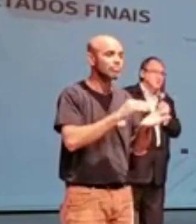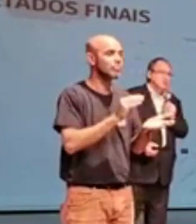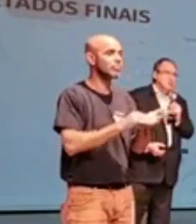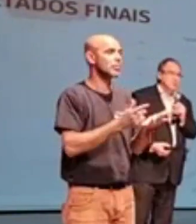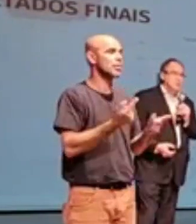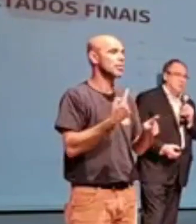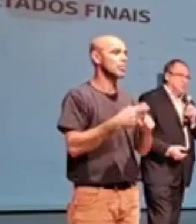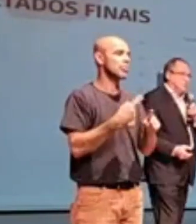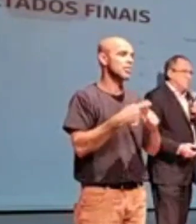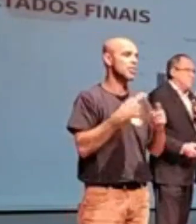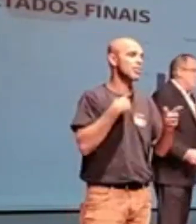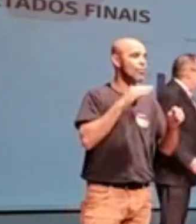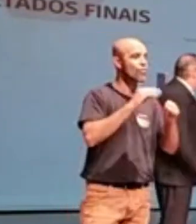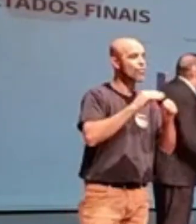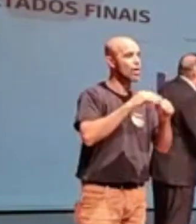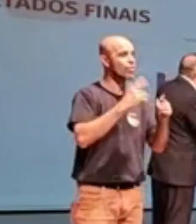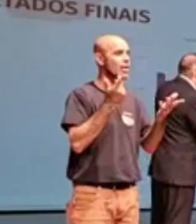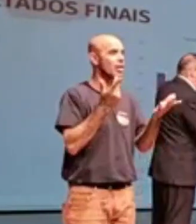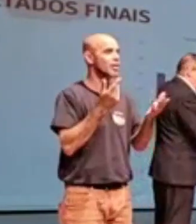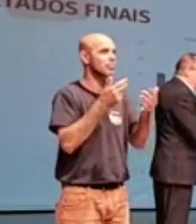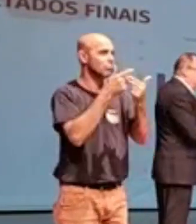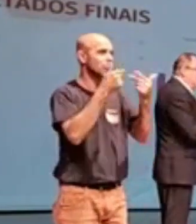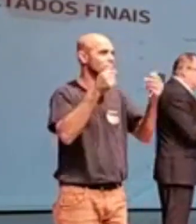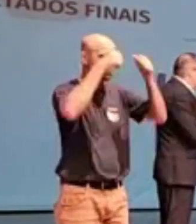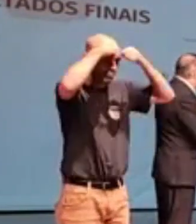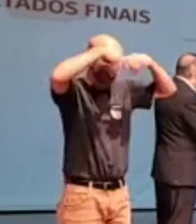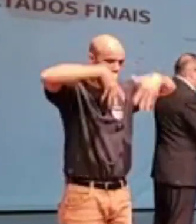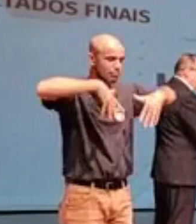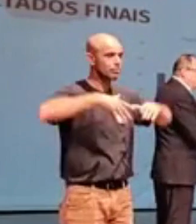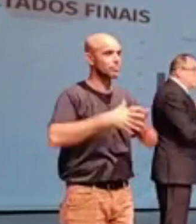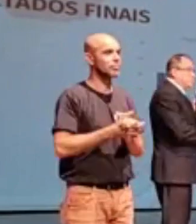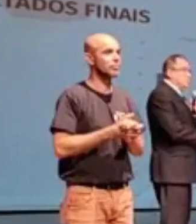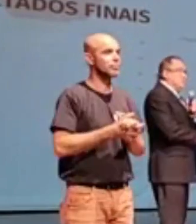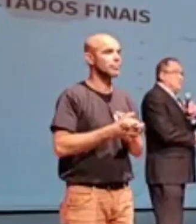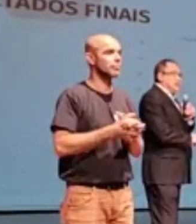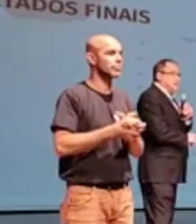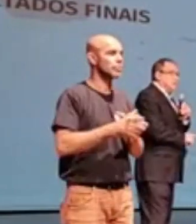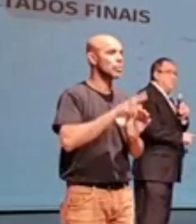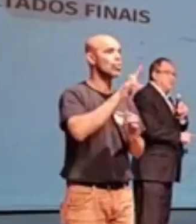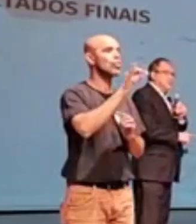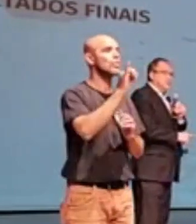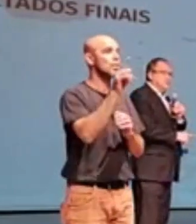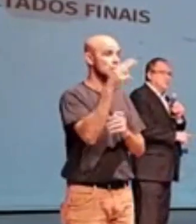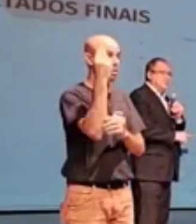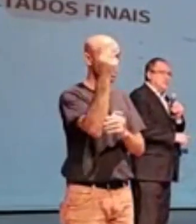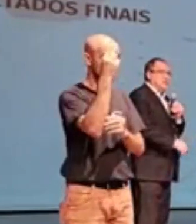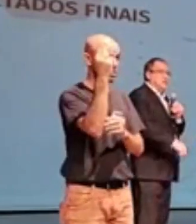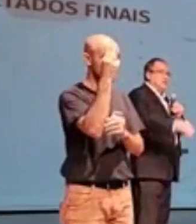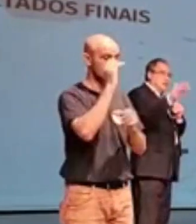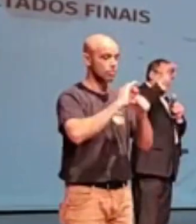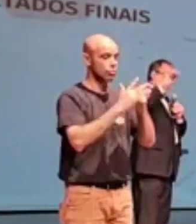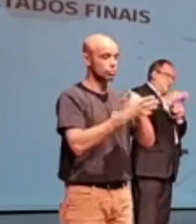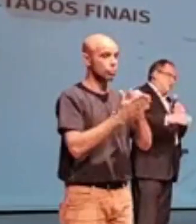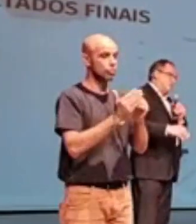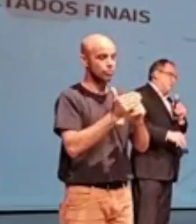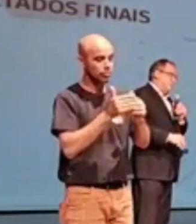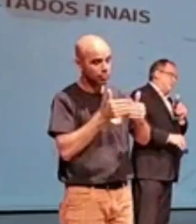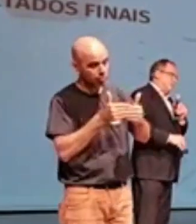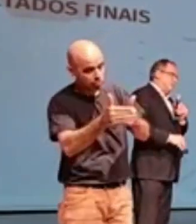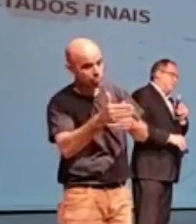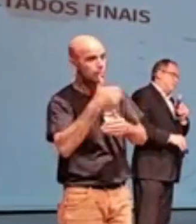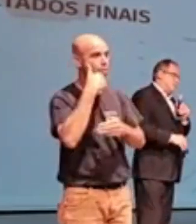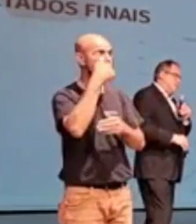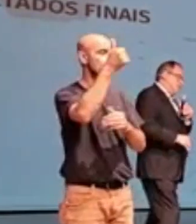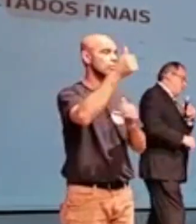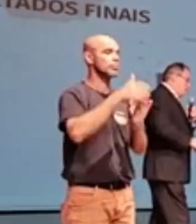tem monitoração neurofisiológica? O problema de UTI melhorou muito depois do Covid, porque